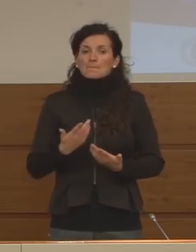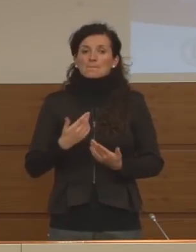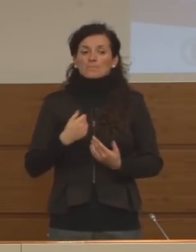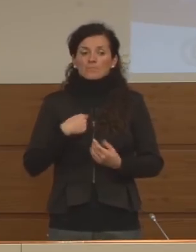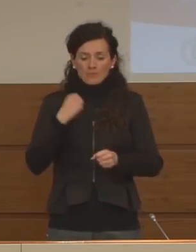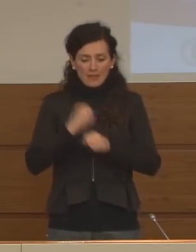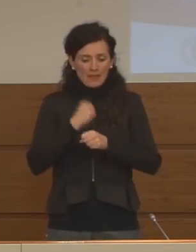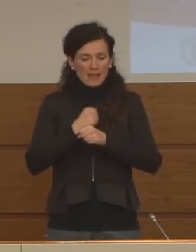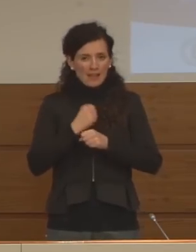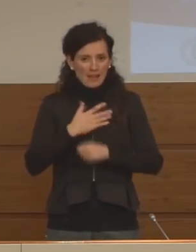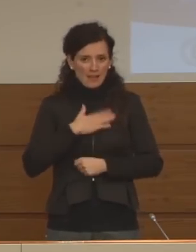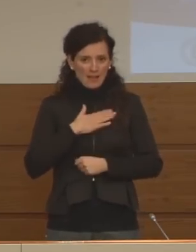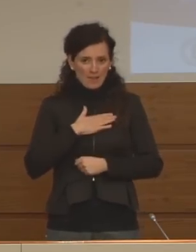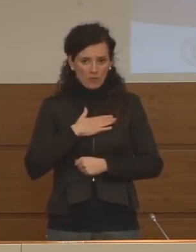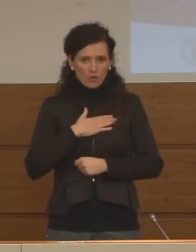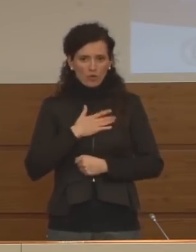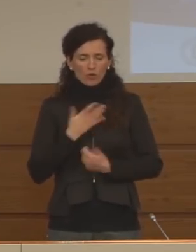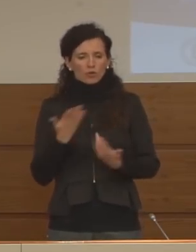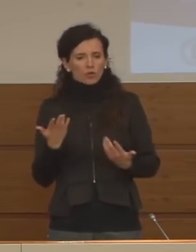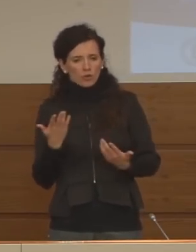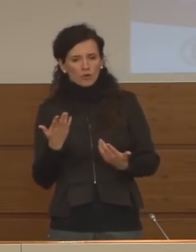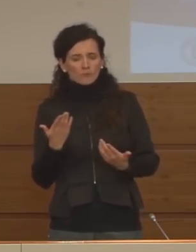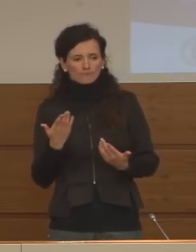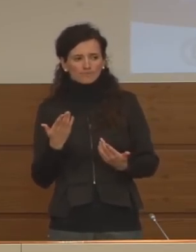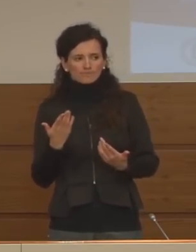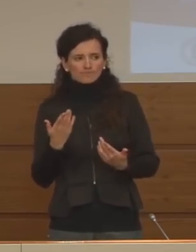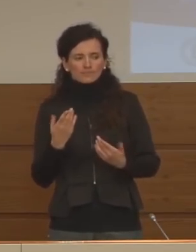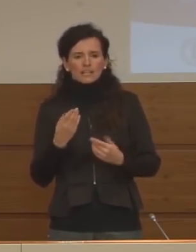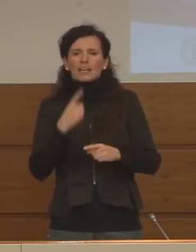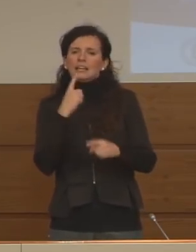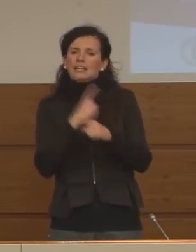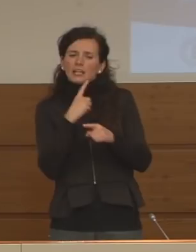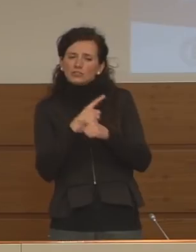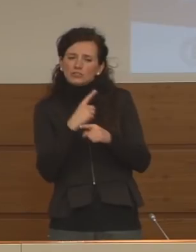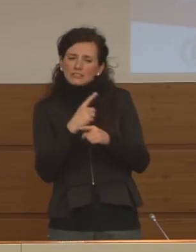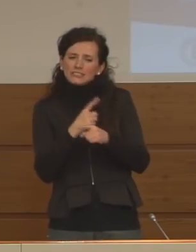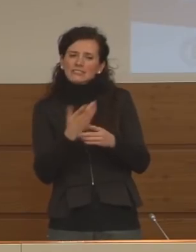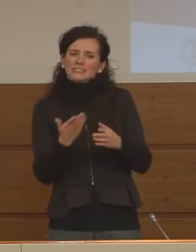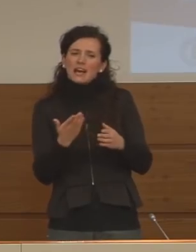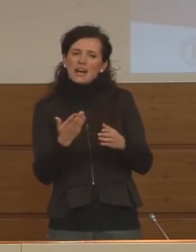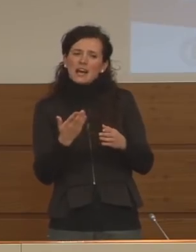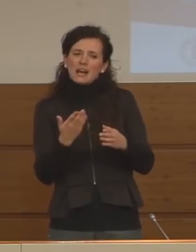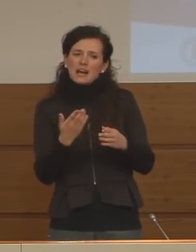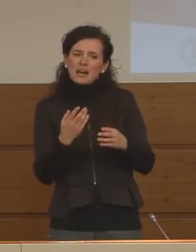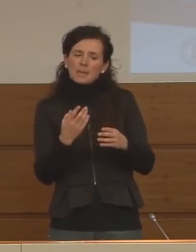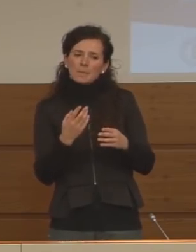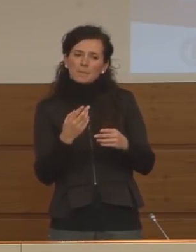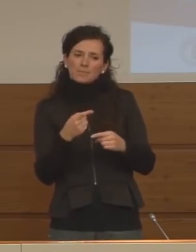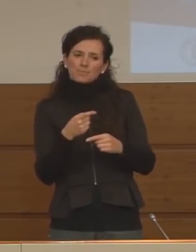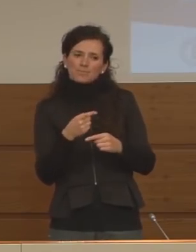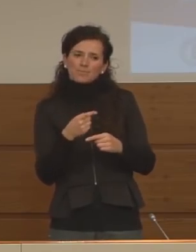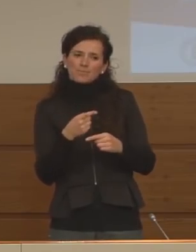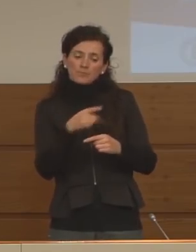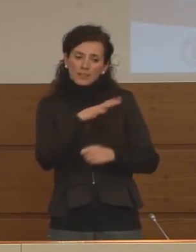se vuole l'urgenza di dotare i territori